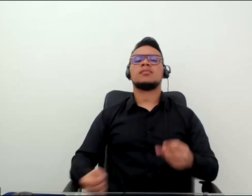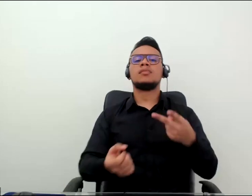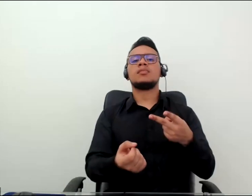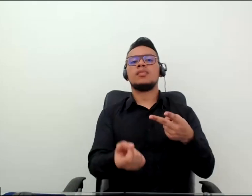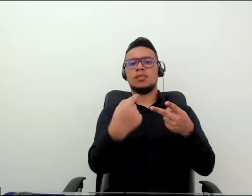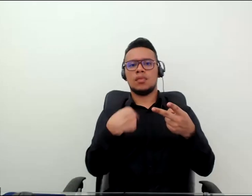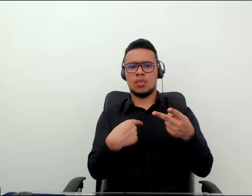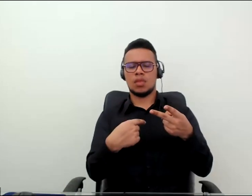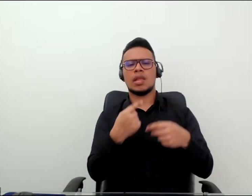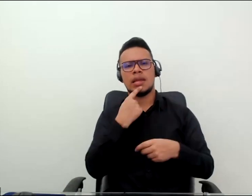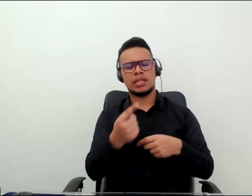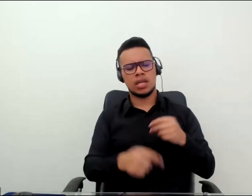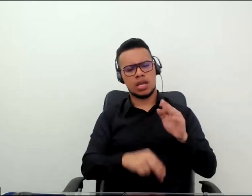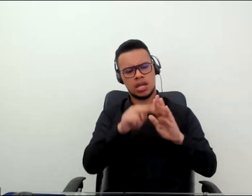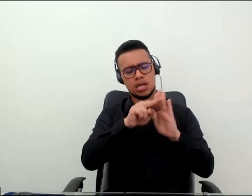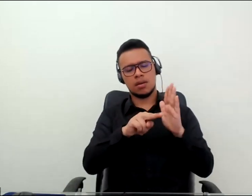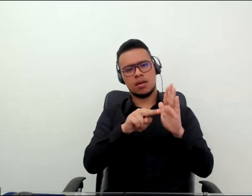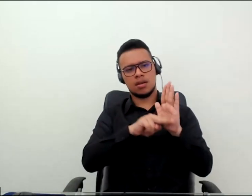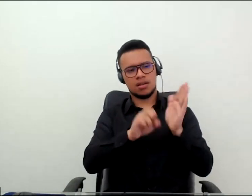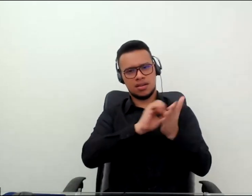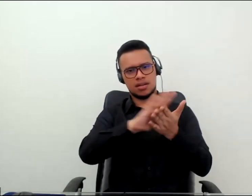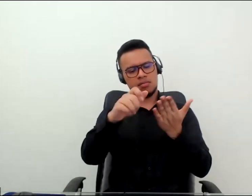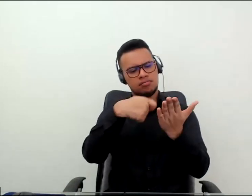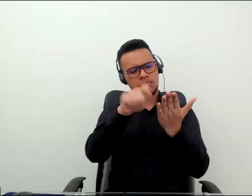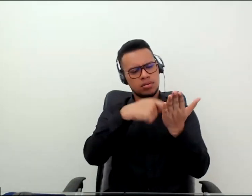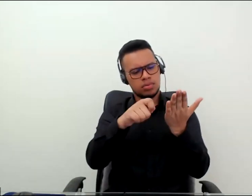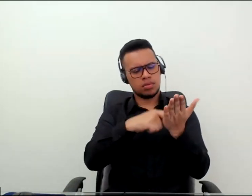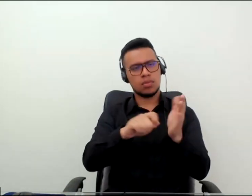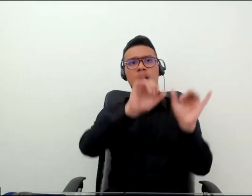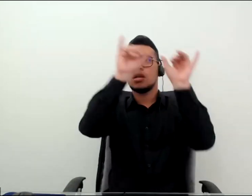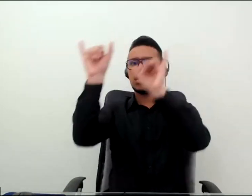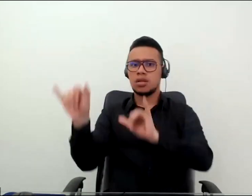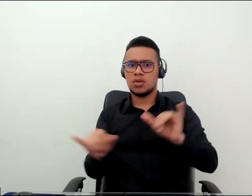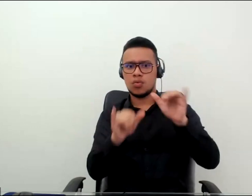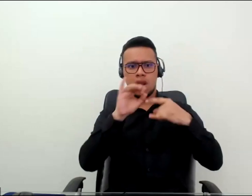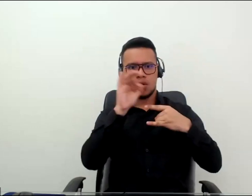los requisitos son los mismos para todas las sedes en la UNAM